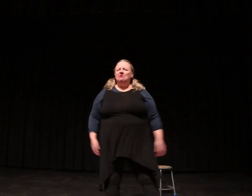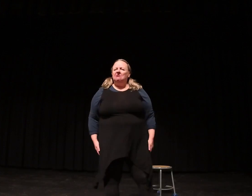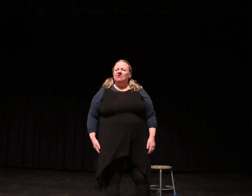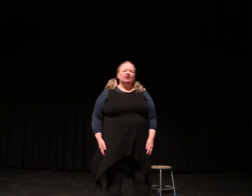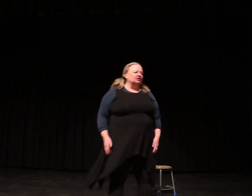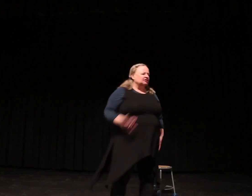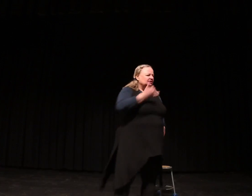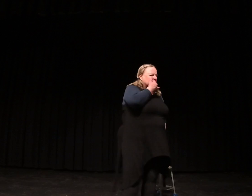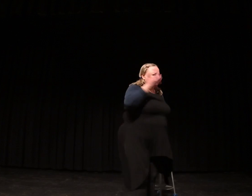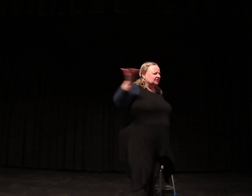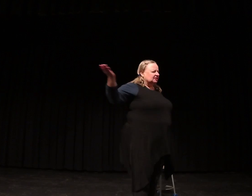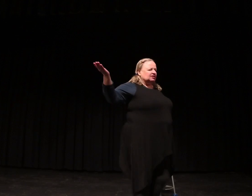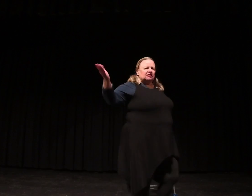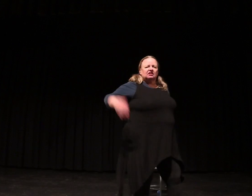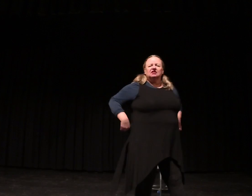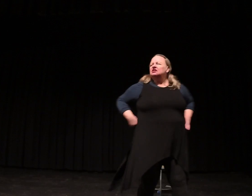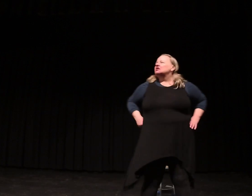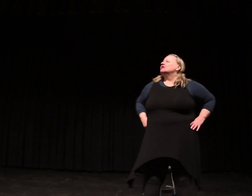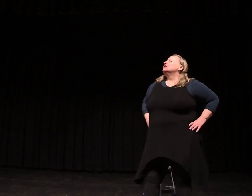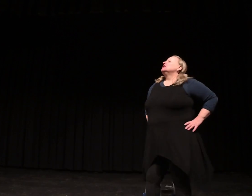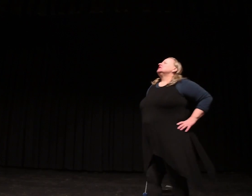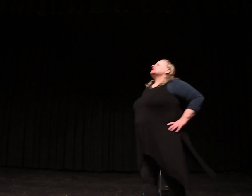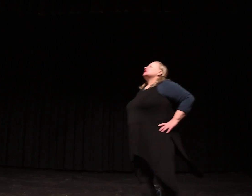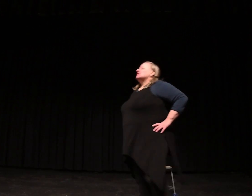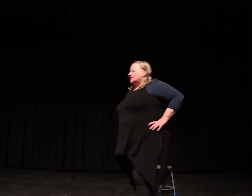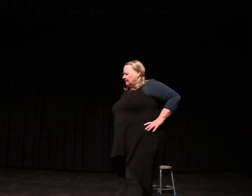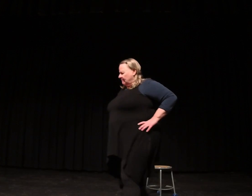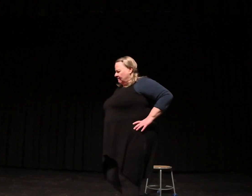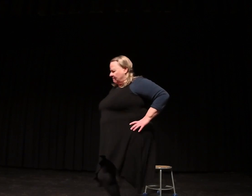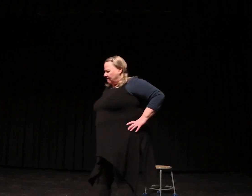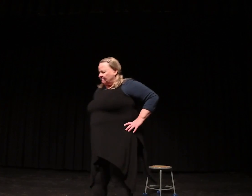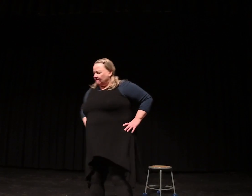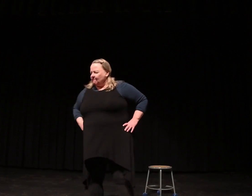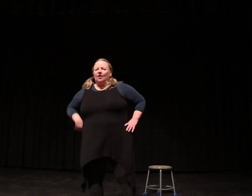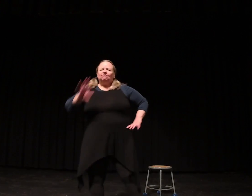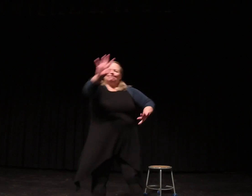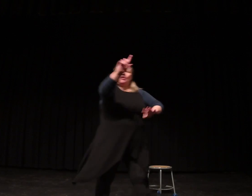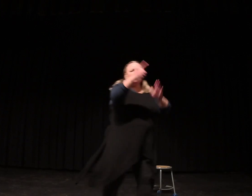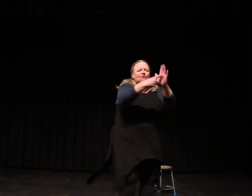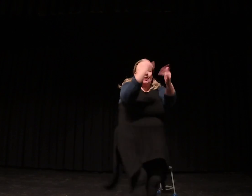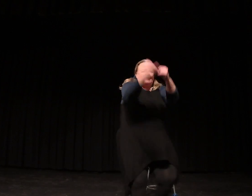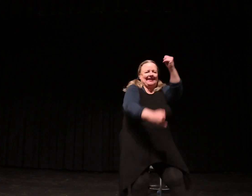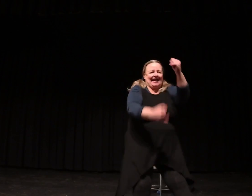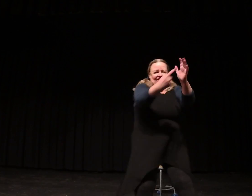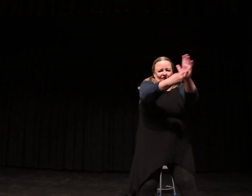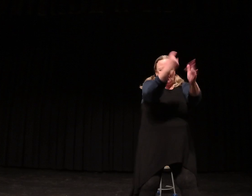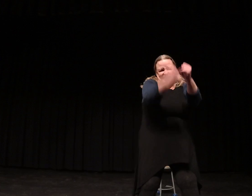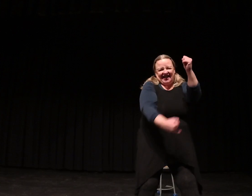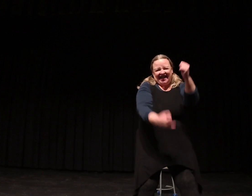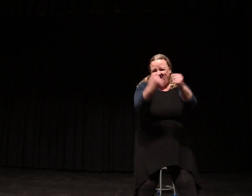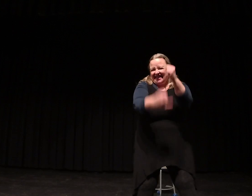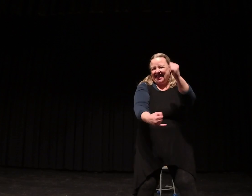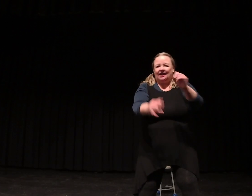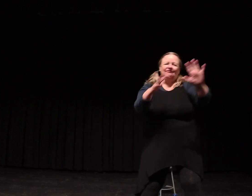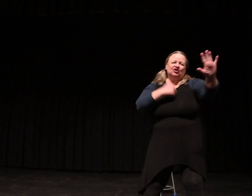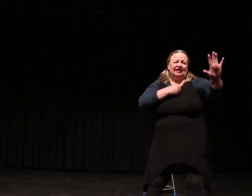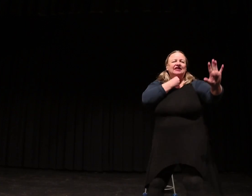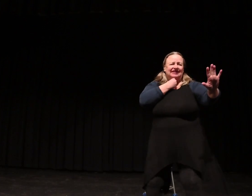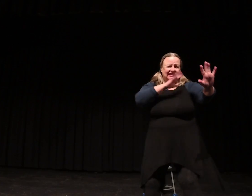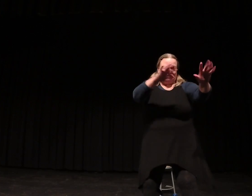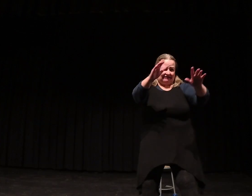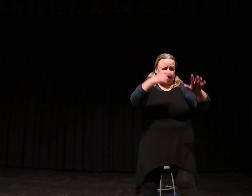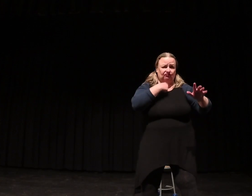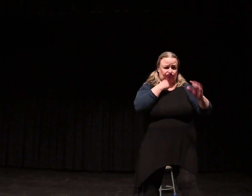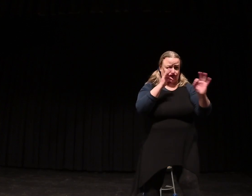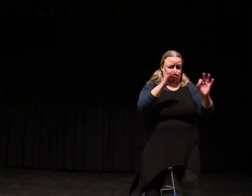Là, il tombe pas, cet arbre-là. Qu'est-ce qui se passe? OK, là, c'est mon bord, là. OK, une dernière fois, les amis, là. Je pense que ça va marcher. Je